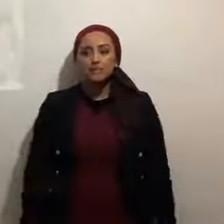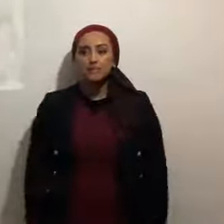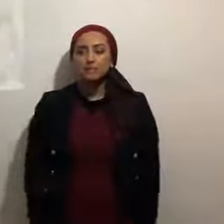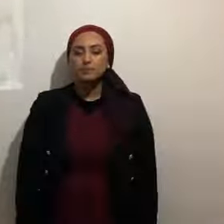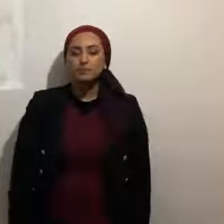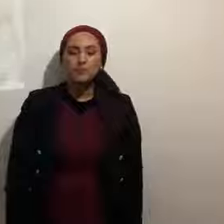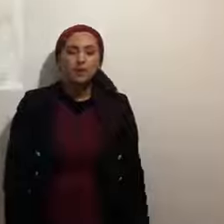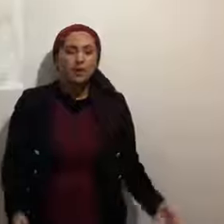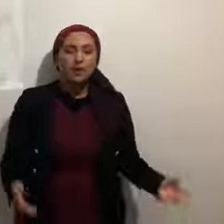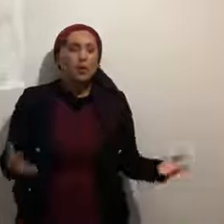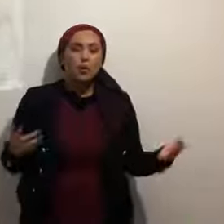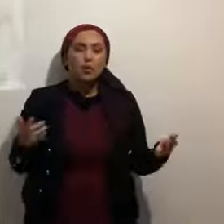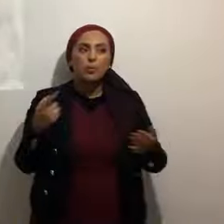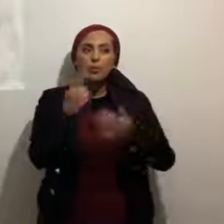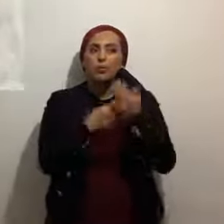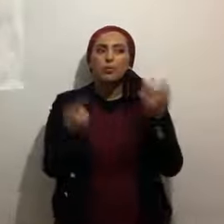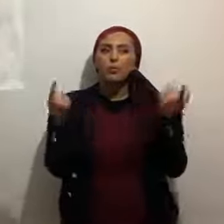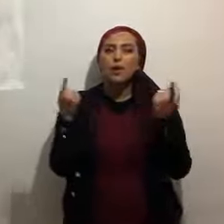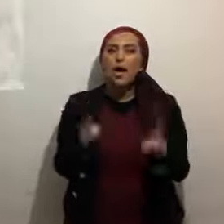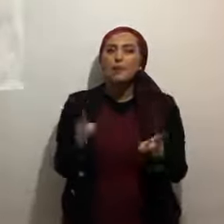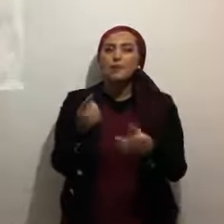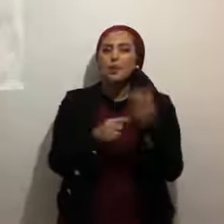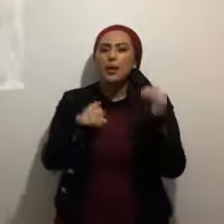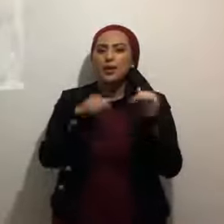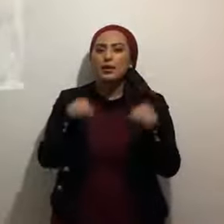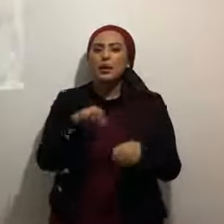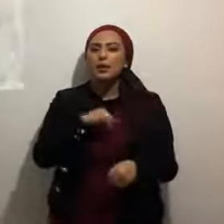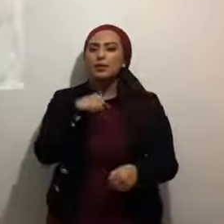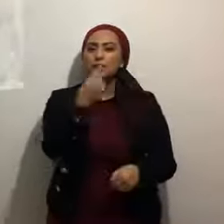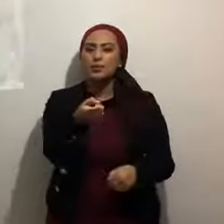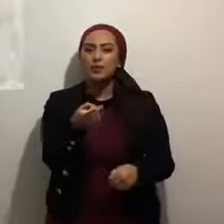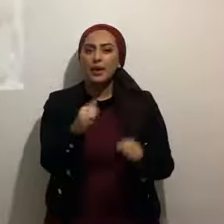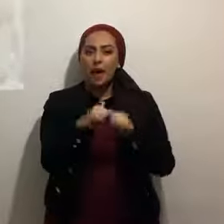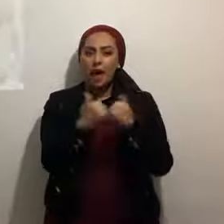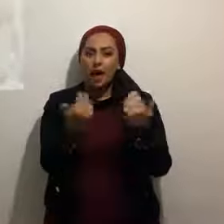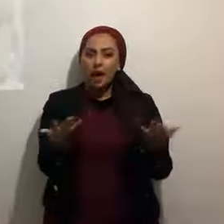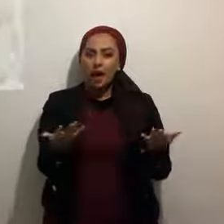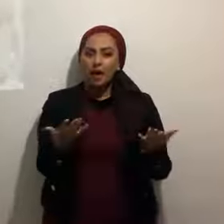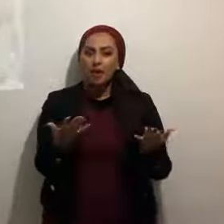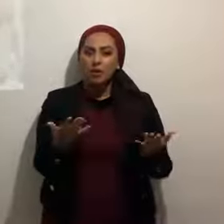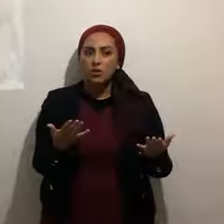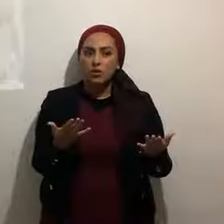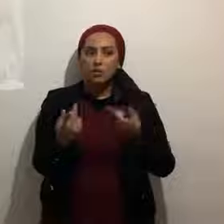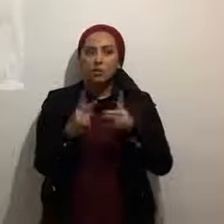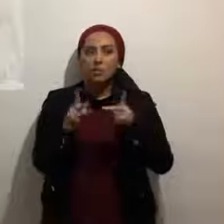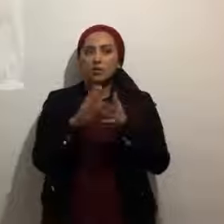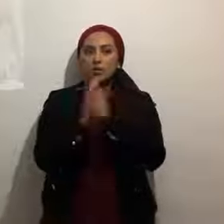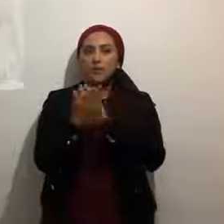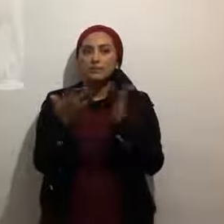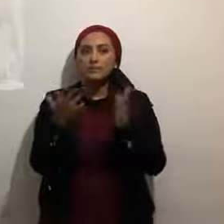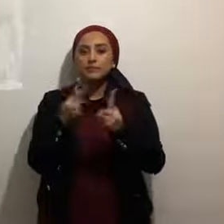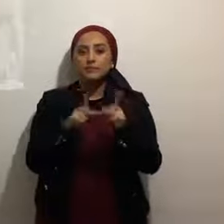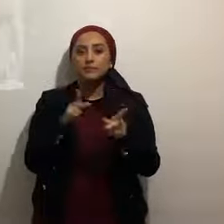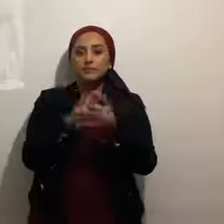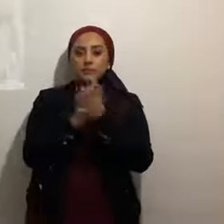¿Qué es lo que sucedió? O sea, ¿qué es lo que yo te puedo decir? ¿Cómo se vuelve la gente? Se vuelve